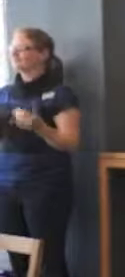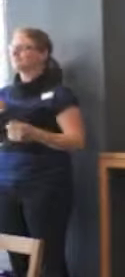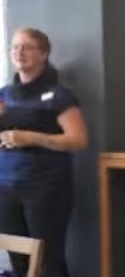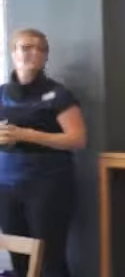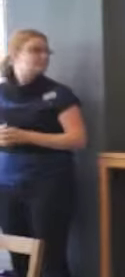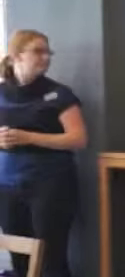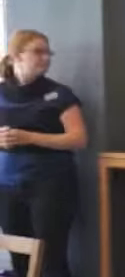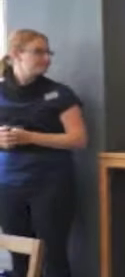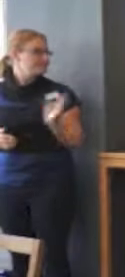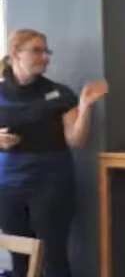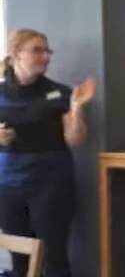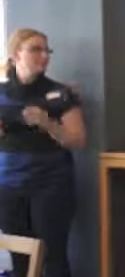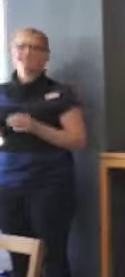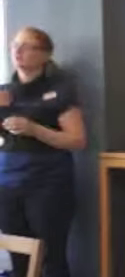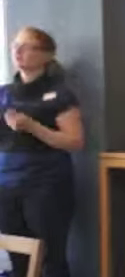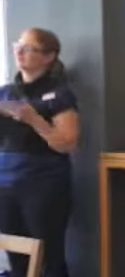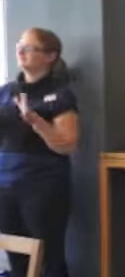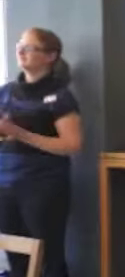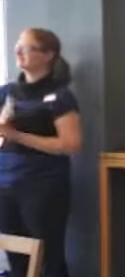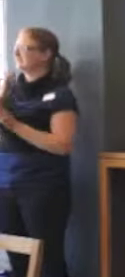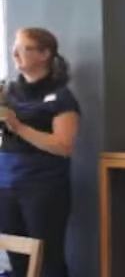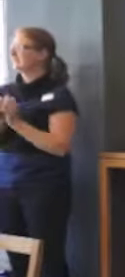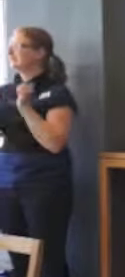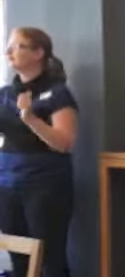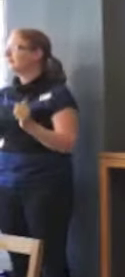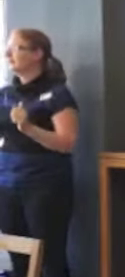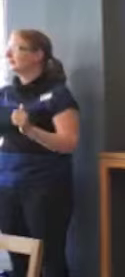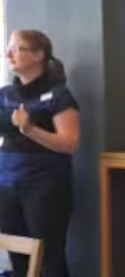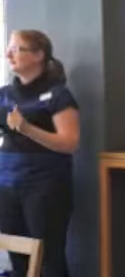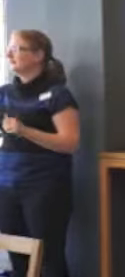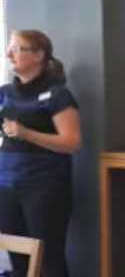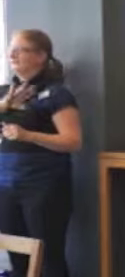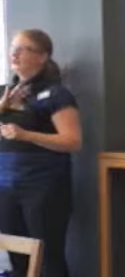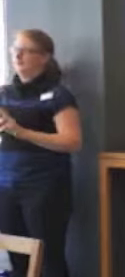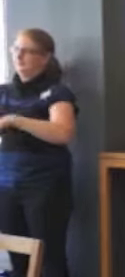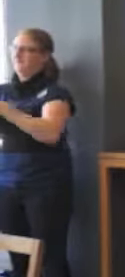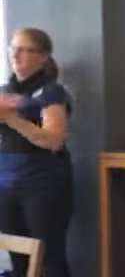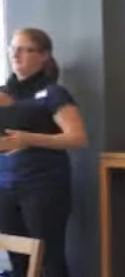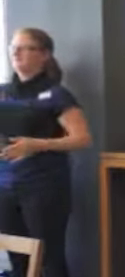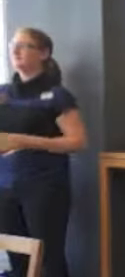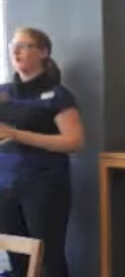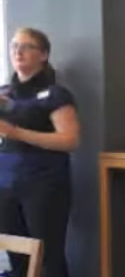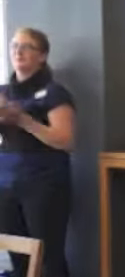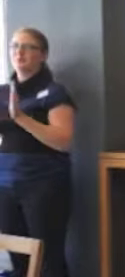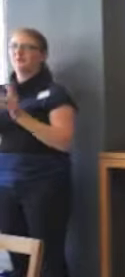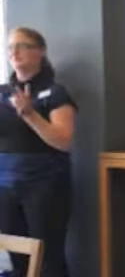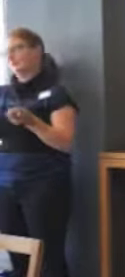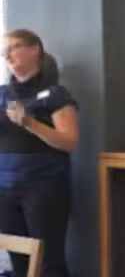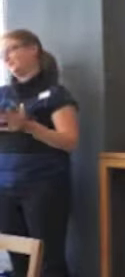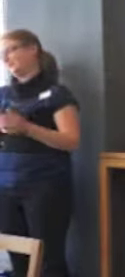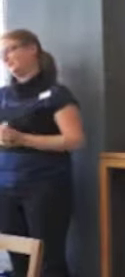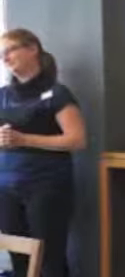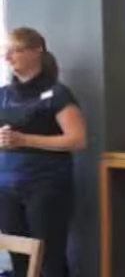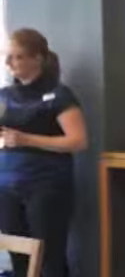För mig här är västkusten, men också att få en positiv utveckling av våra projekt förstås. Det låter bra det. Nu ska vi höra